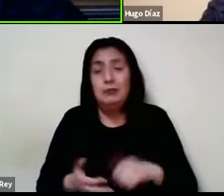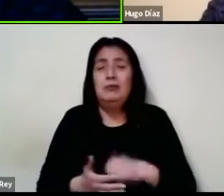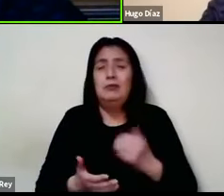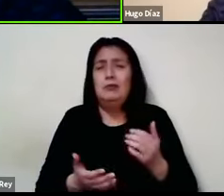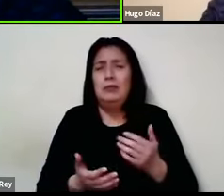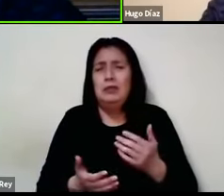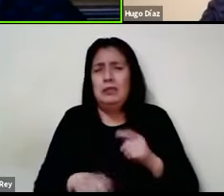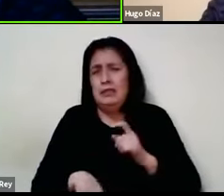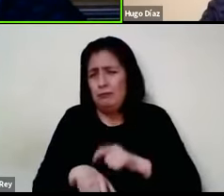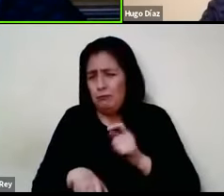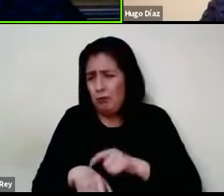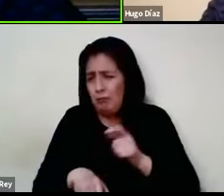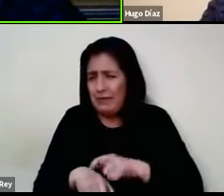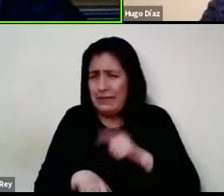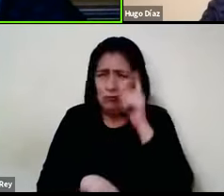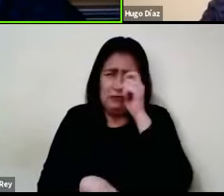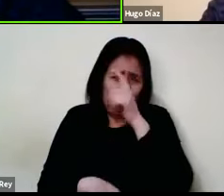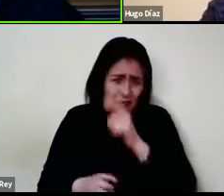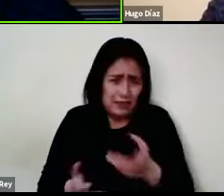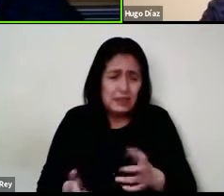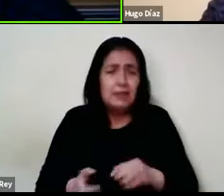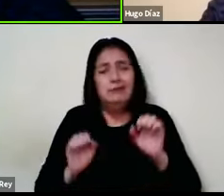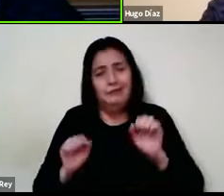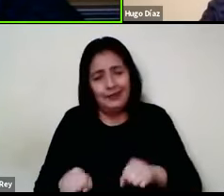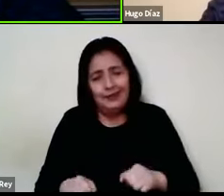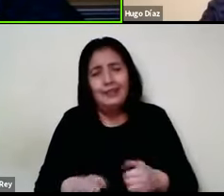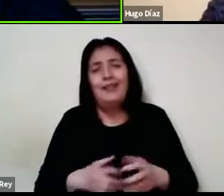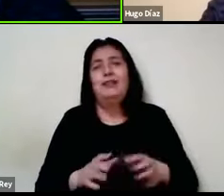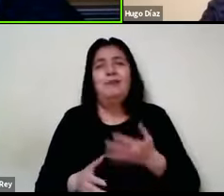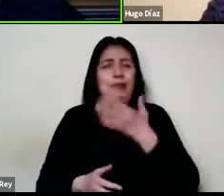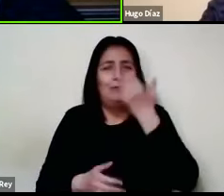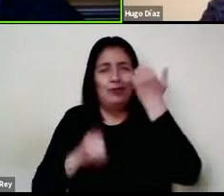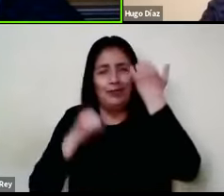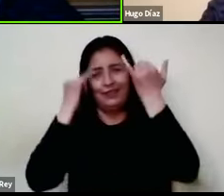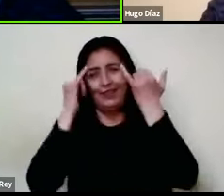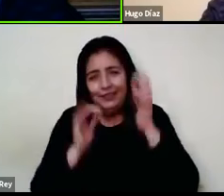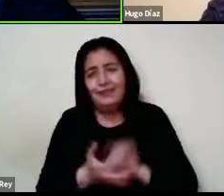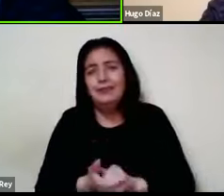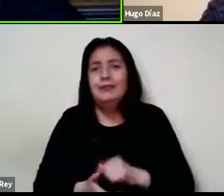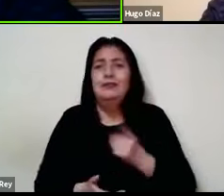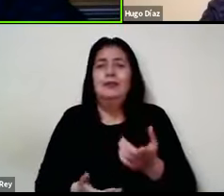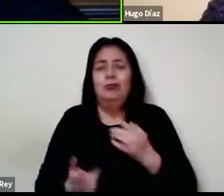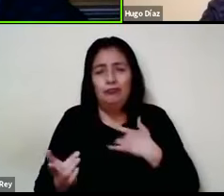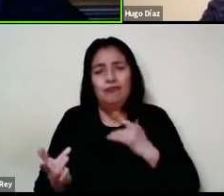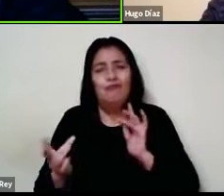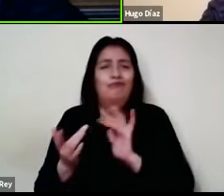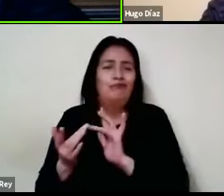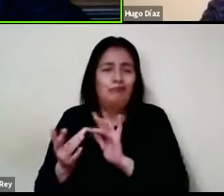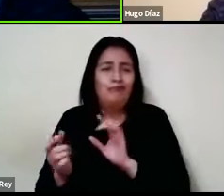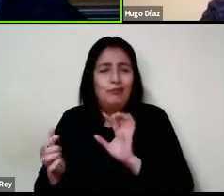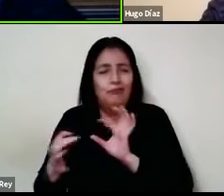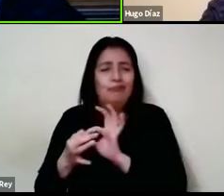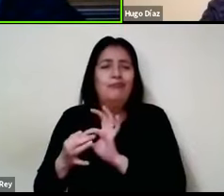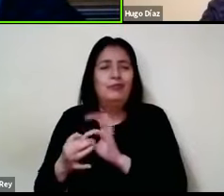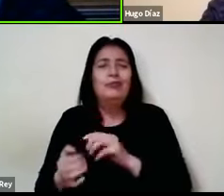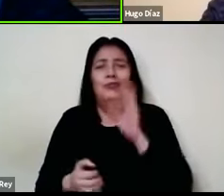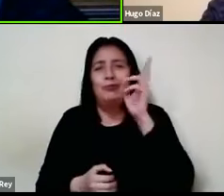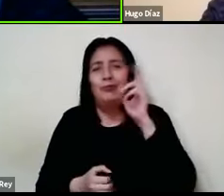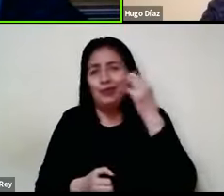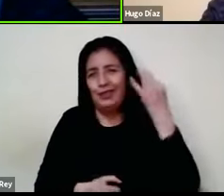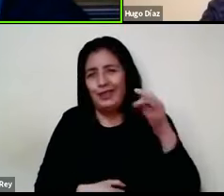en los momentos de dificultad nacen las mejores ideas. Me identifico mucho con esos profesores que